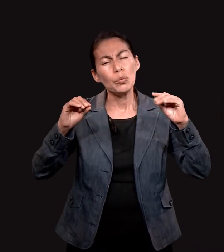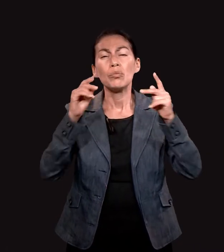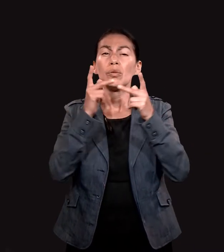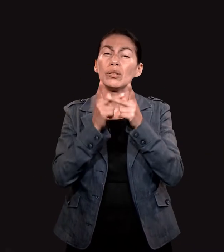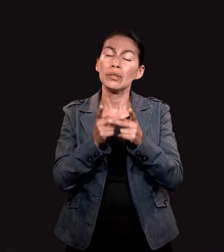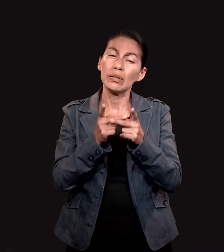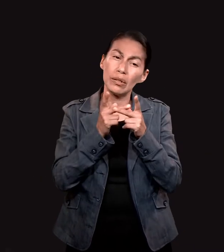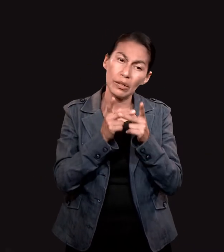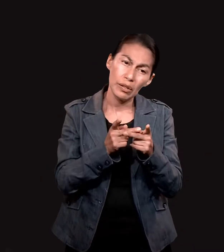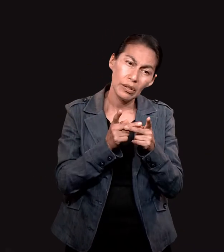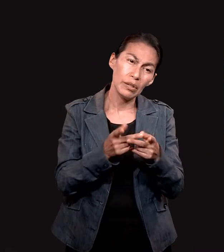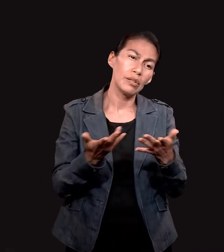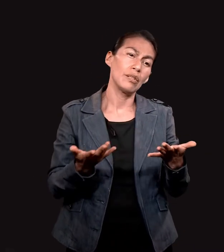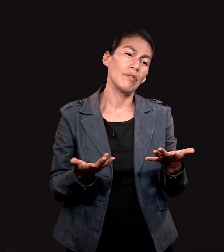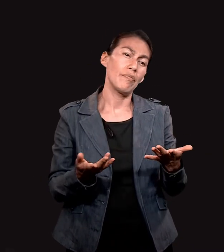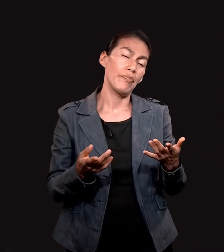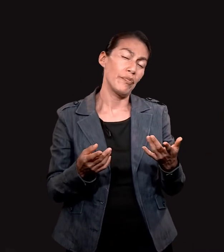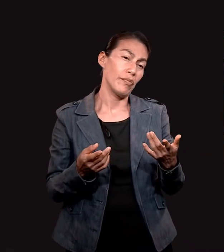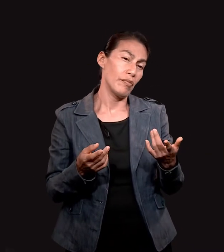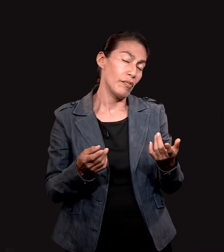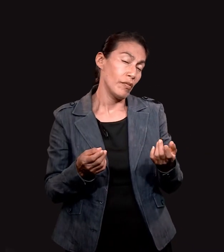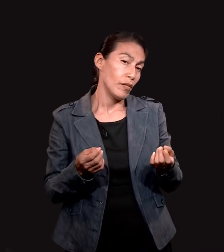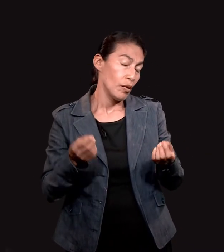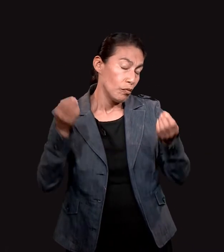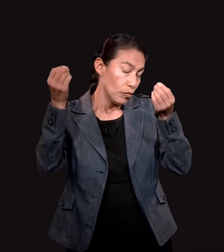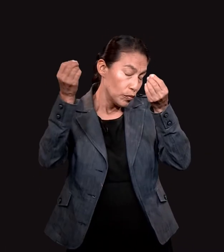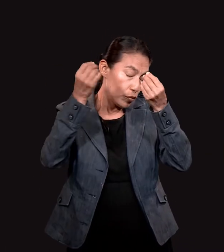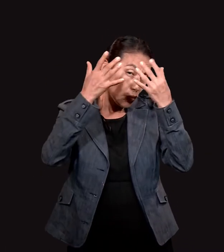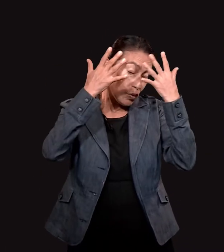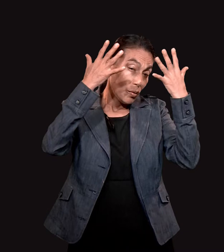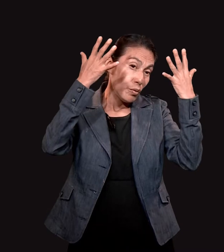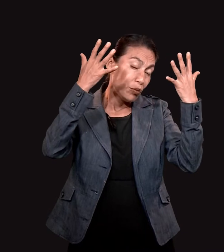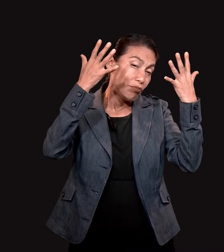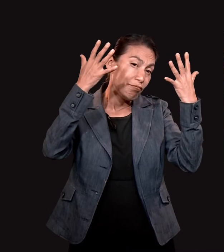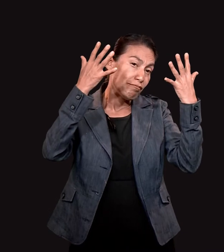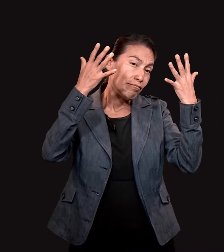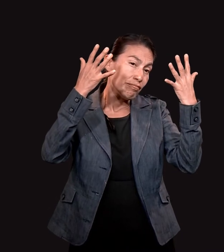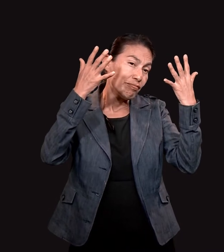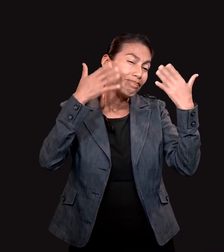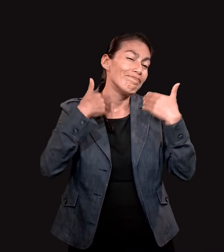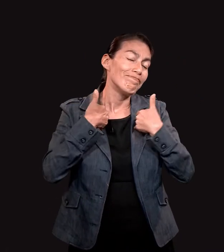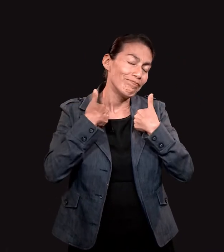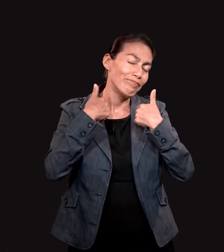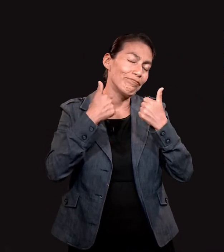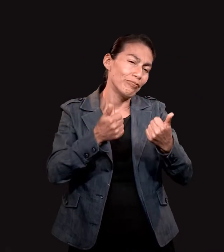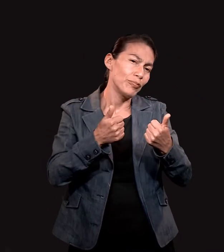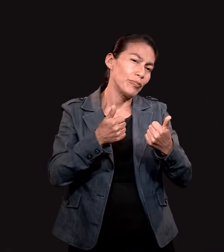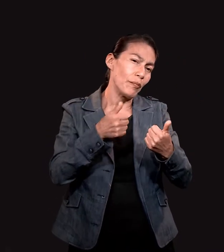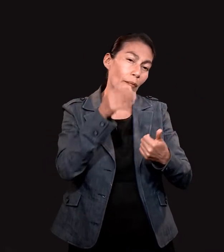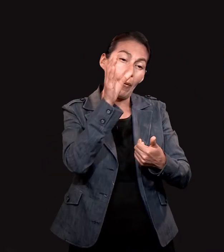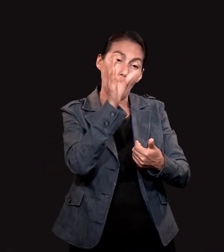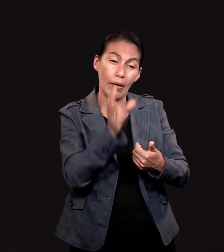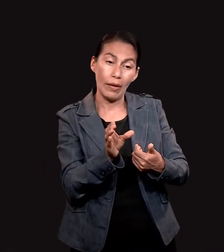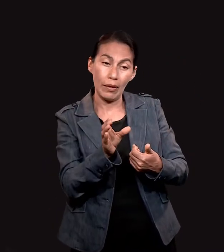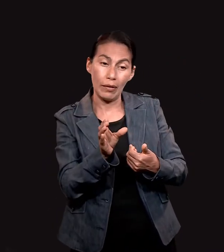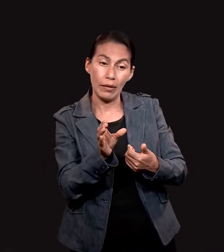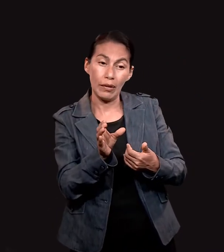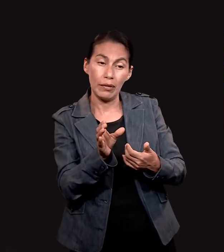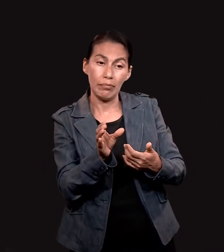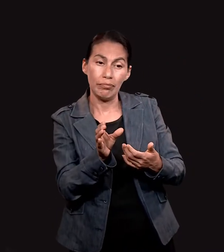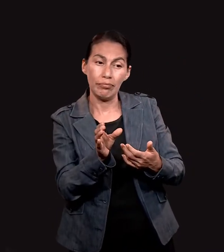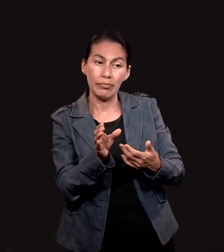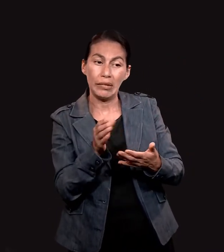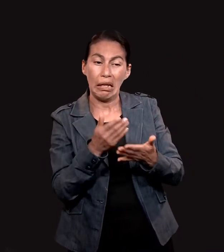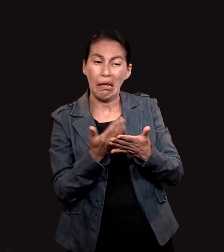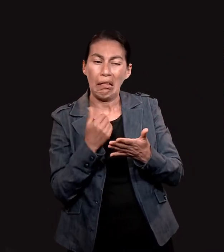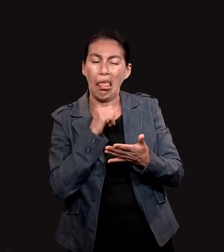poco más pacientes, dándonos cuenta o iluminándonos para que nos demos cuenta de detalles de